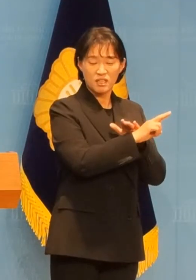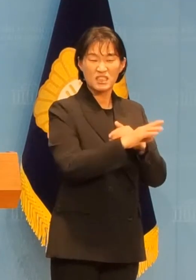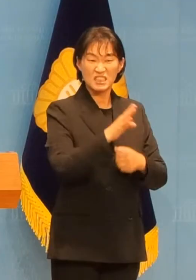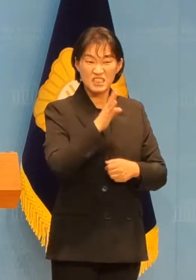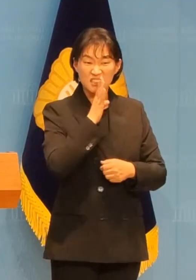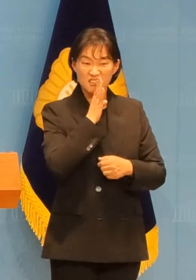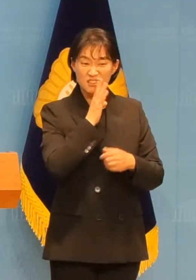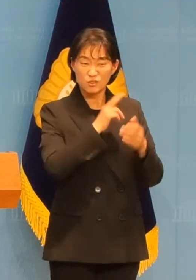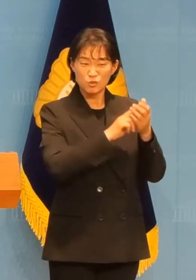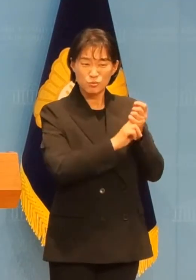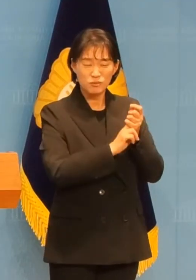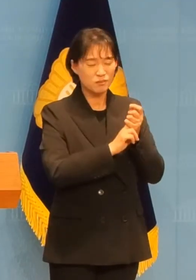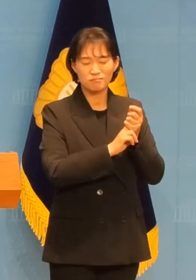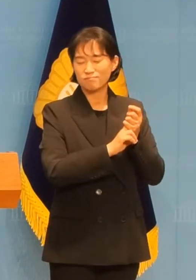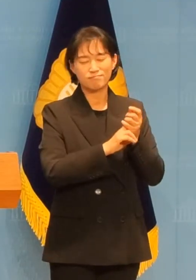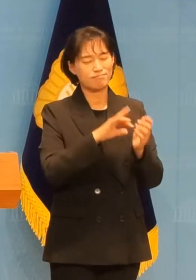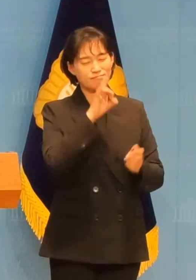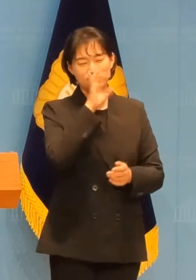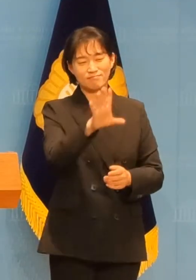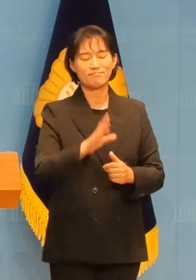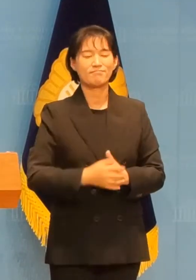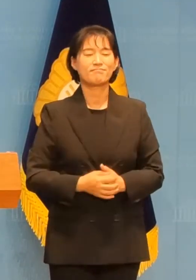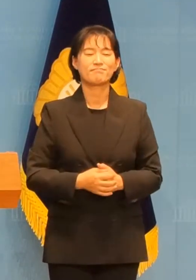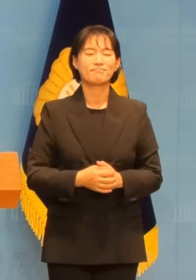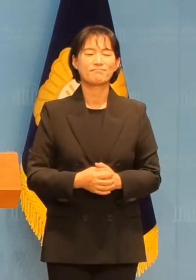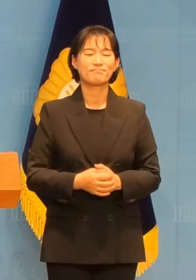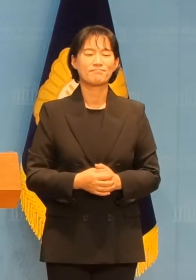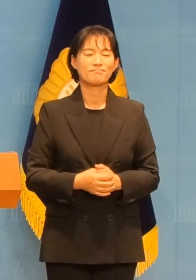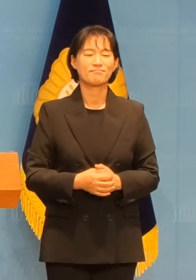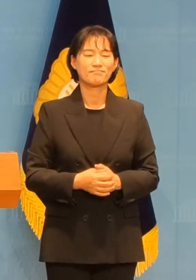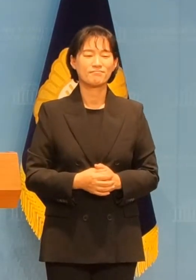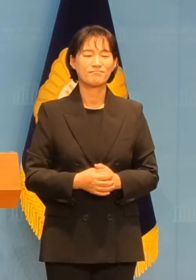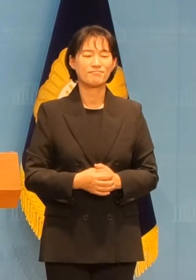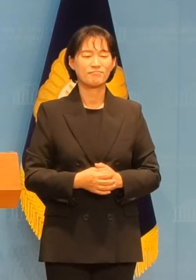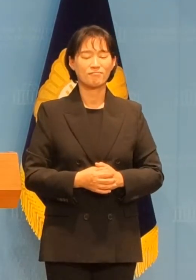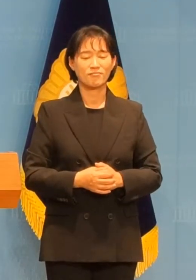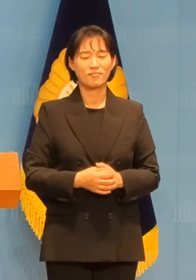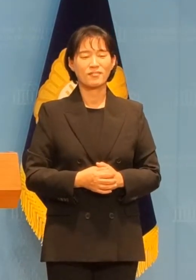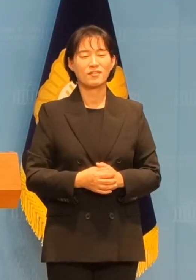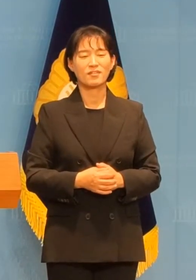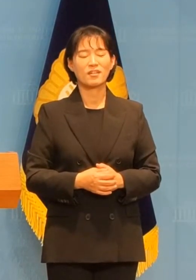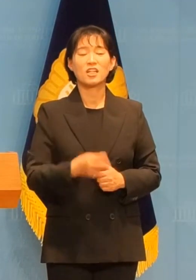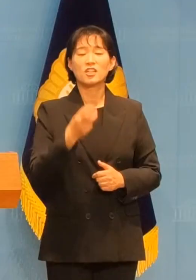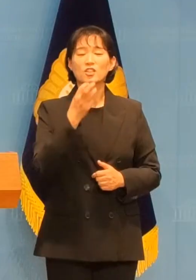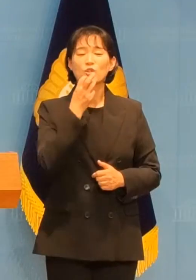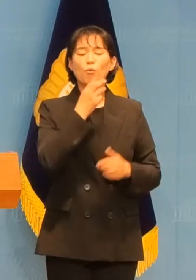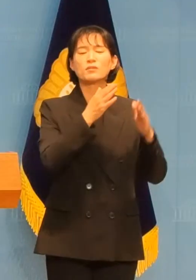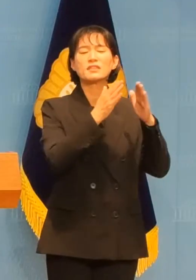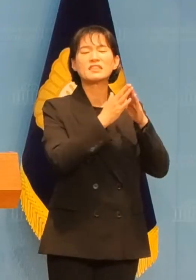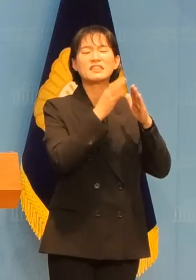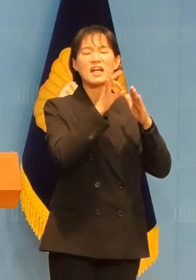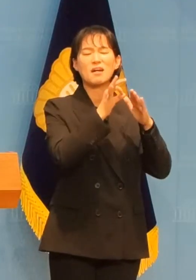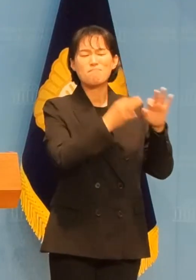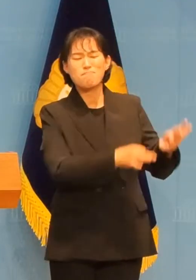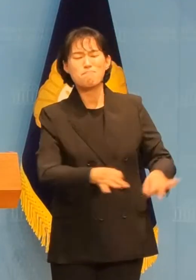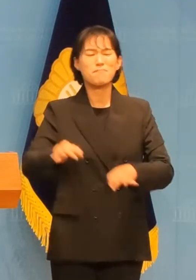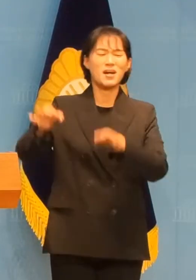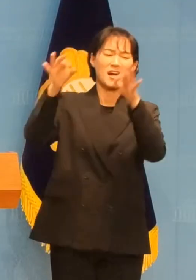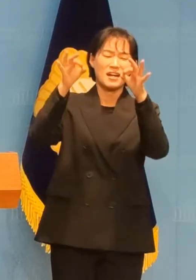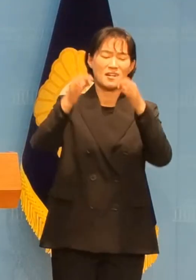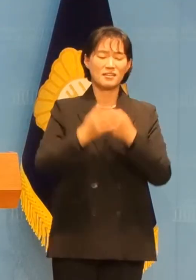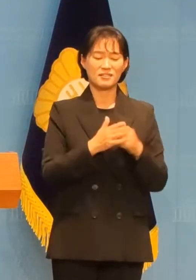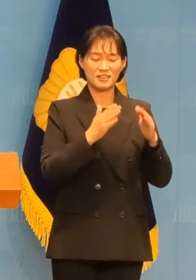진실이 가려지지 않습니다. 서울 집값 역대급 폭등,